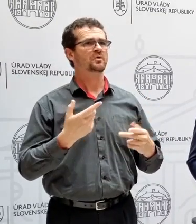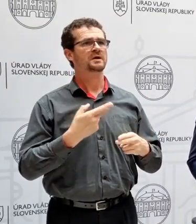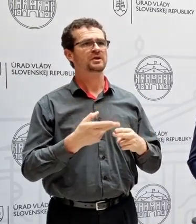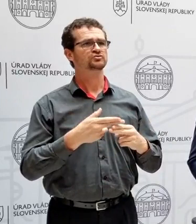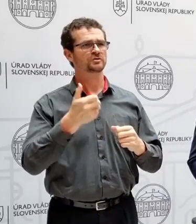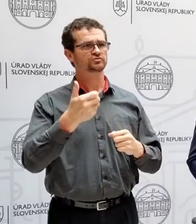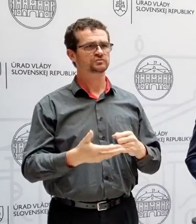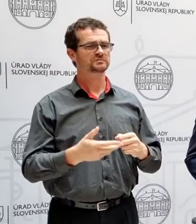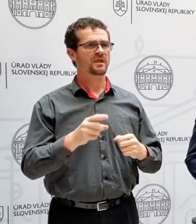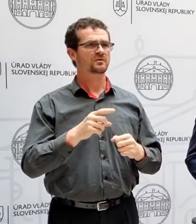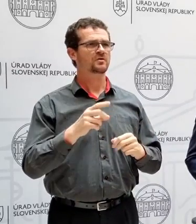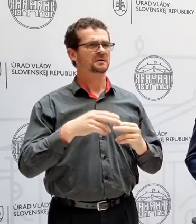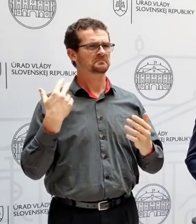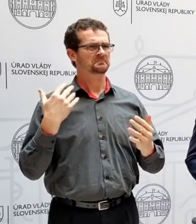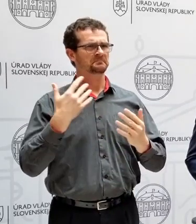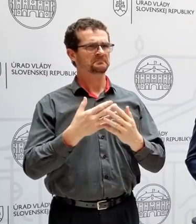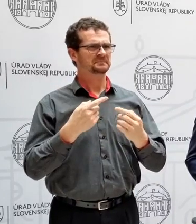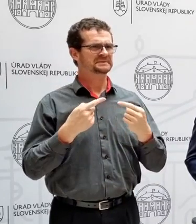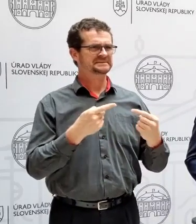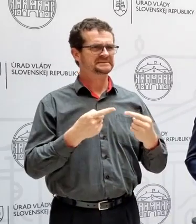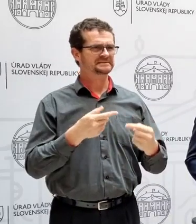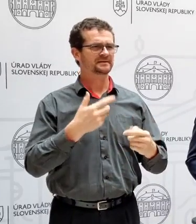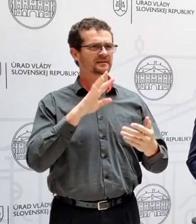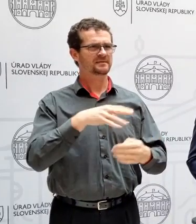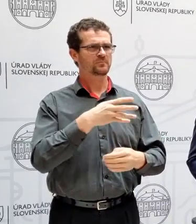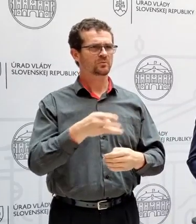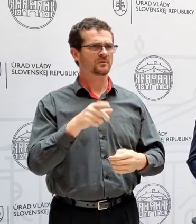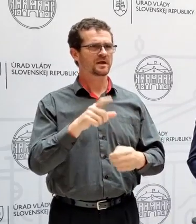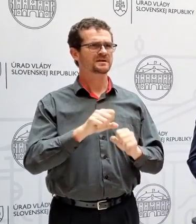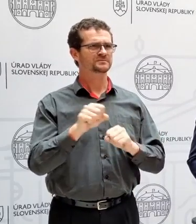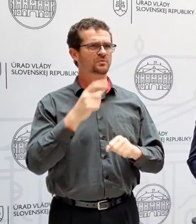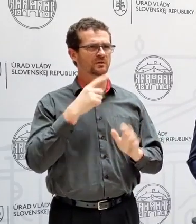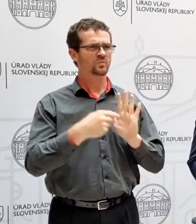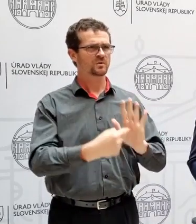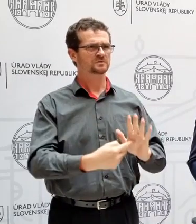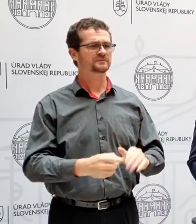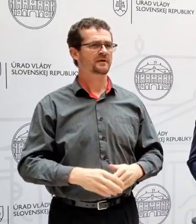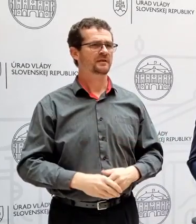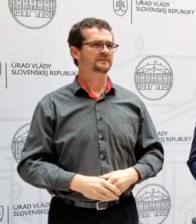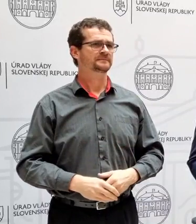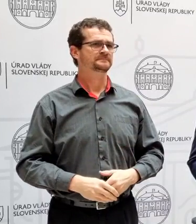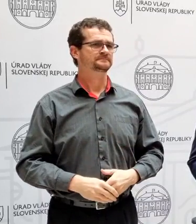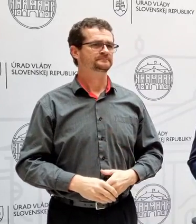čísla, o ktorých sa ostatné dni sporili, čo sa týka tej tabulky, ktorú Richard Sulík ukazoval? Tak